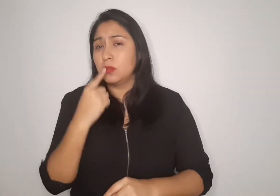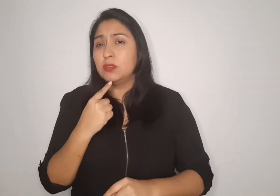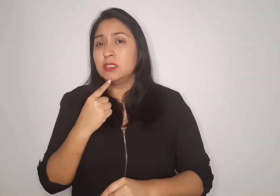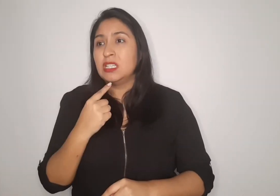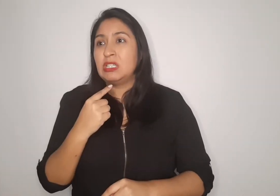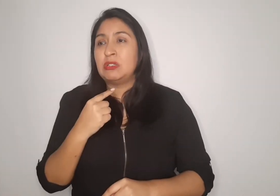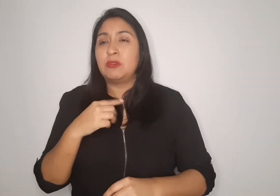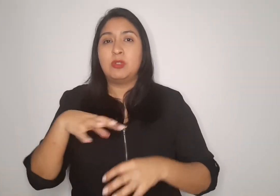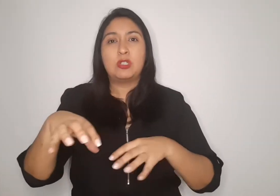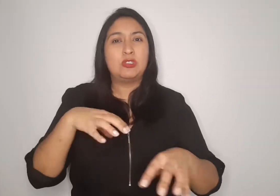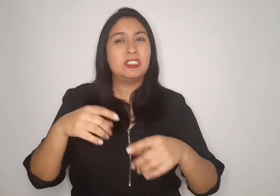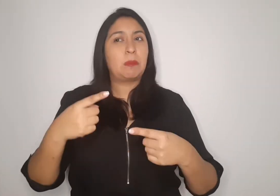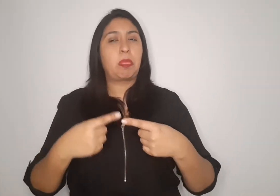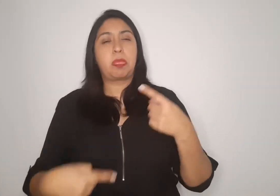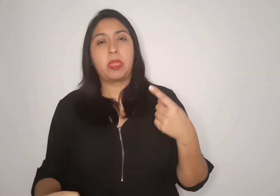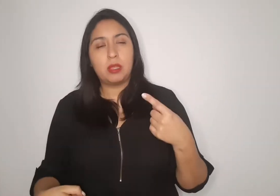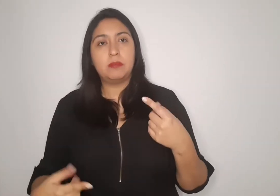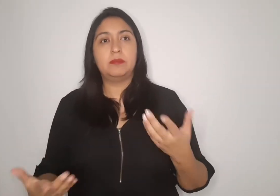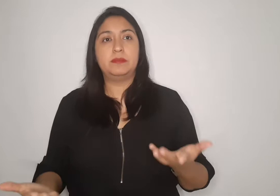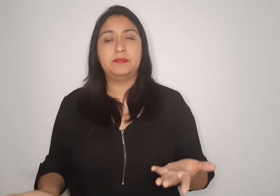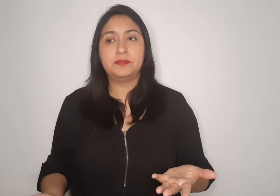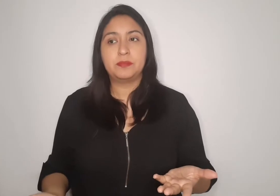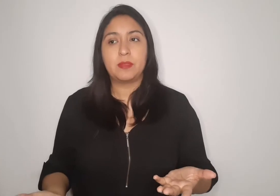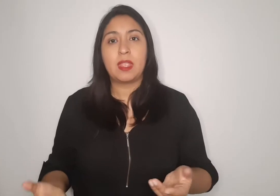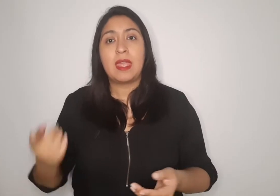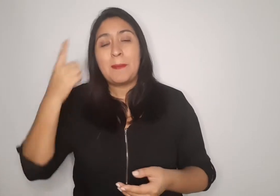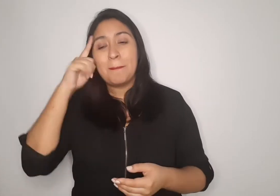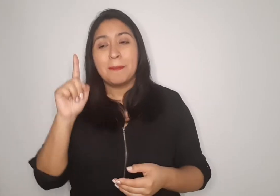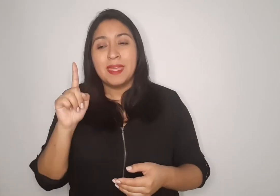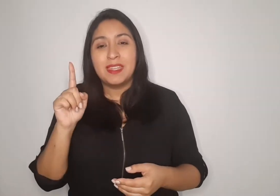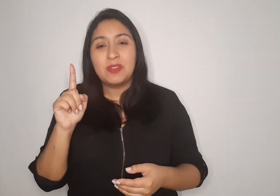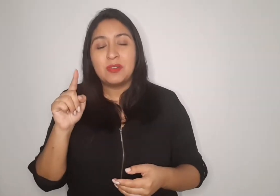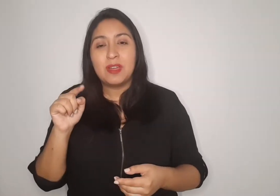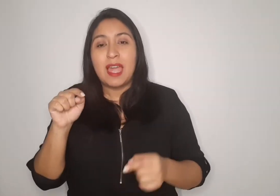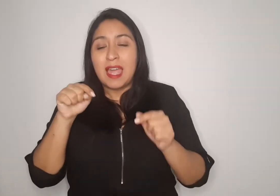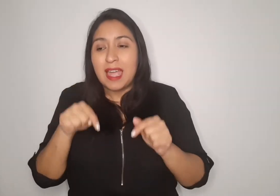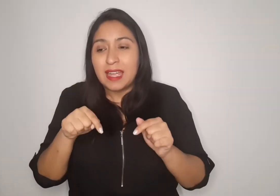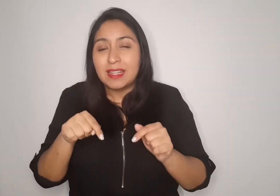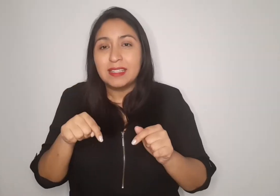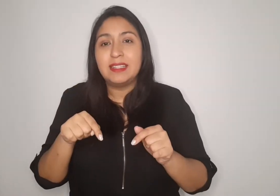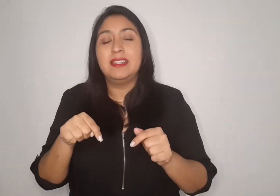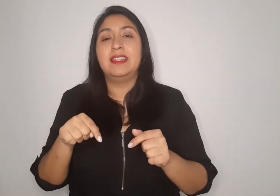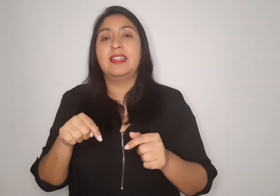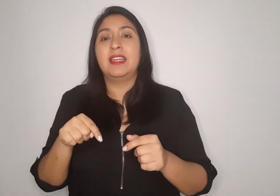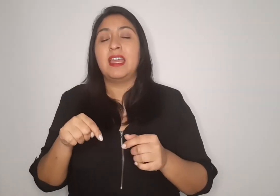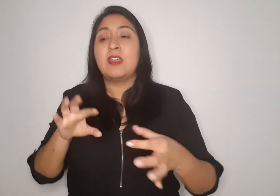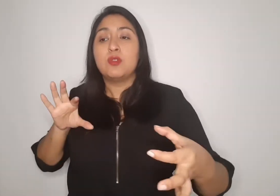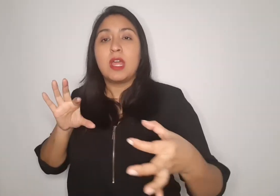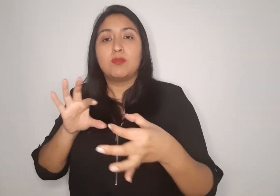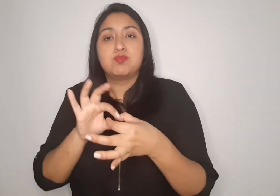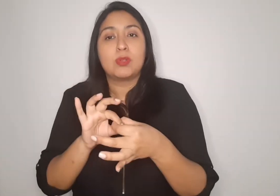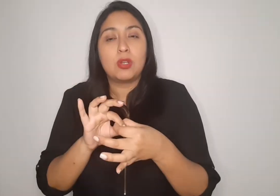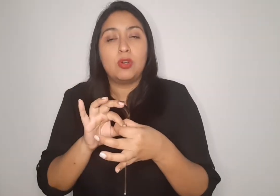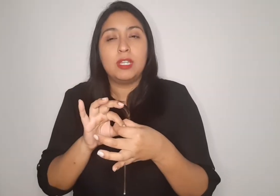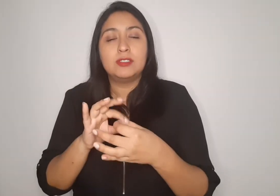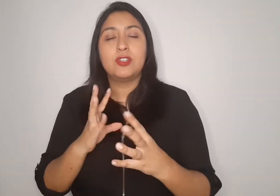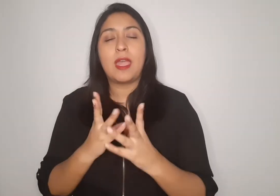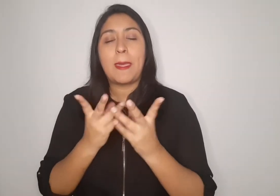Y a mí me lo han dicho y a mí mismo me pasa también. Pero aquí pasa lo contrario. Aquí hay una conexión directamente con el espíritu,